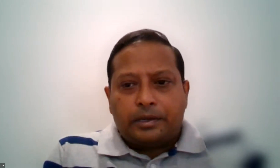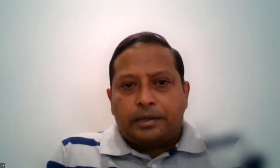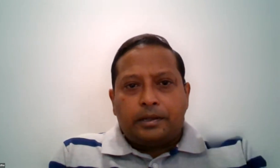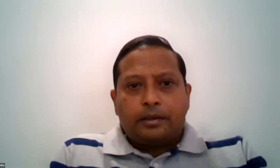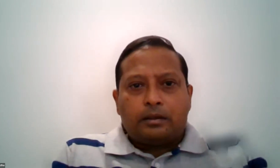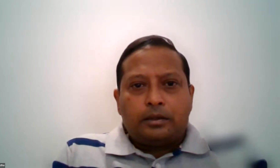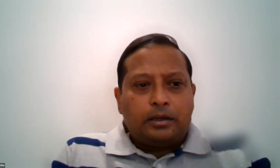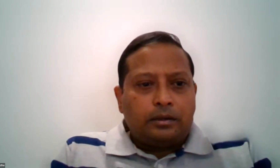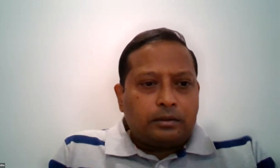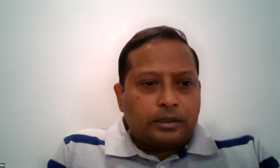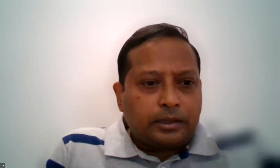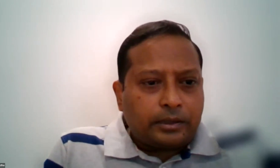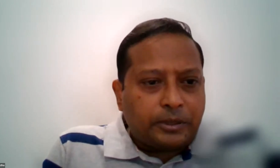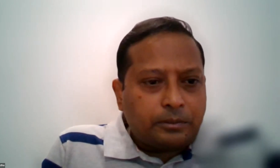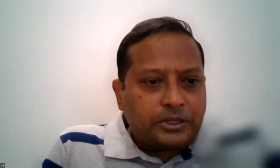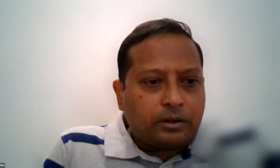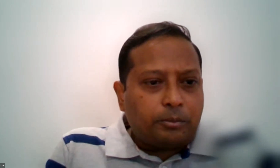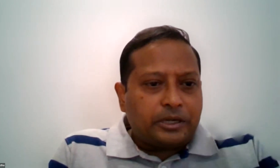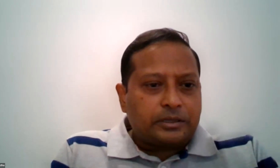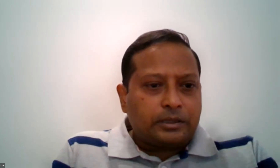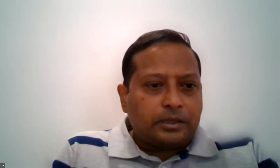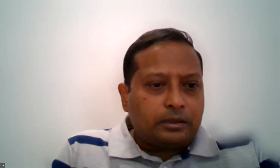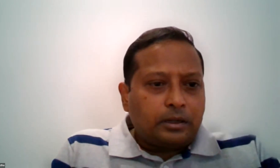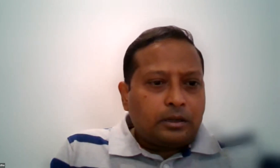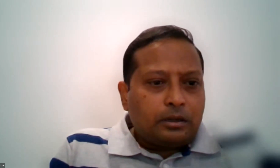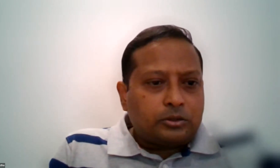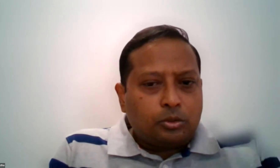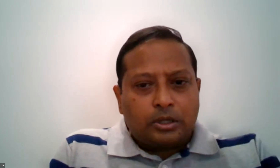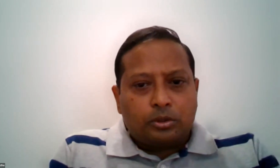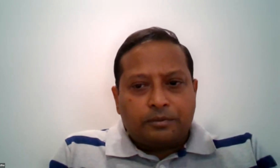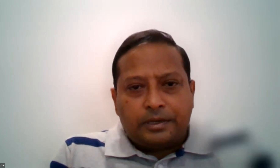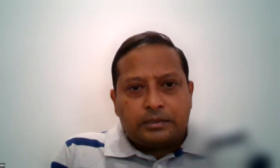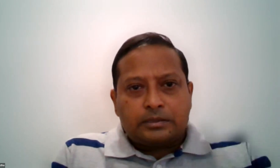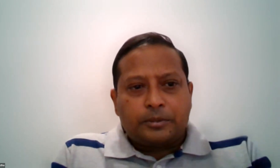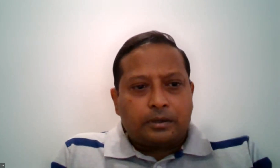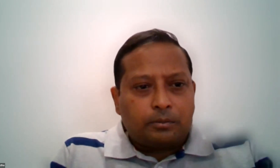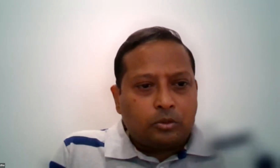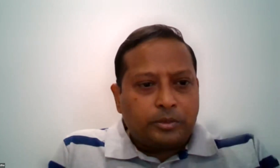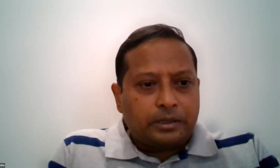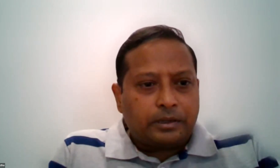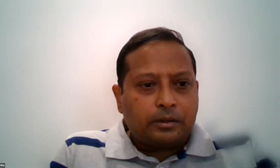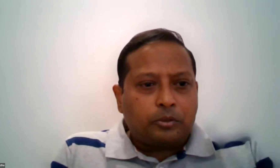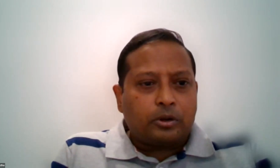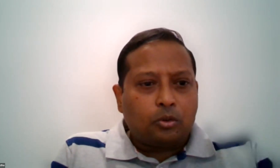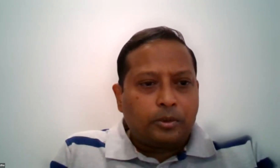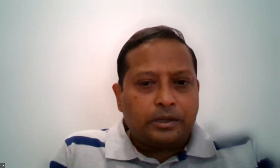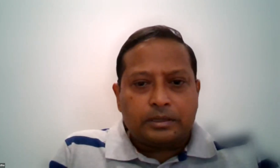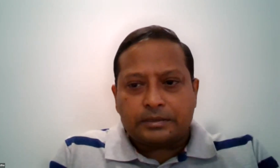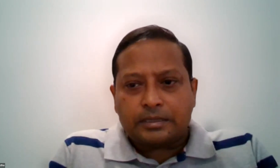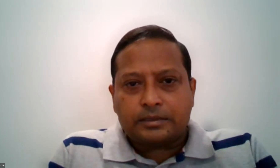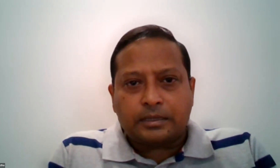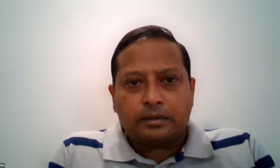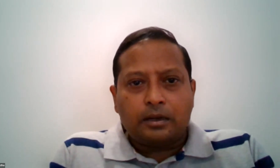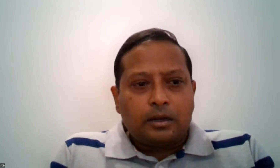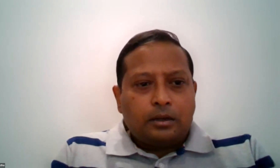इनोवेट करने के लिए ई यंत्रा के माध्यम से एक कंपटीशन की शुरुआत होने वाले है, जिसमें हम लोग उम्मीद कर रहे हैं कि पूरा ग्लोबली